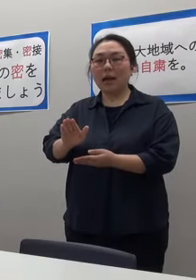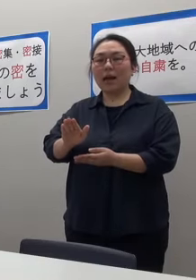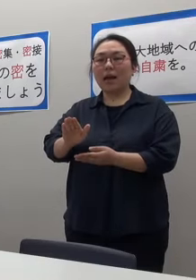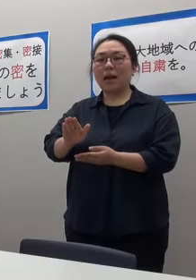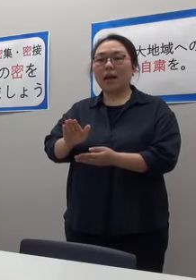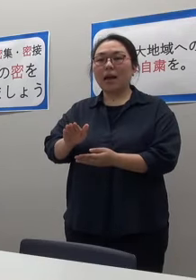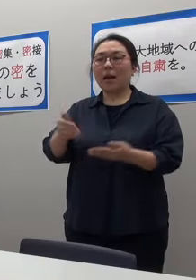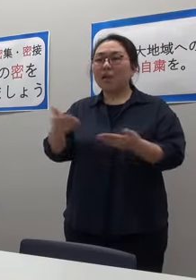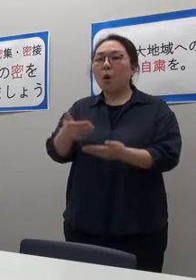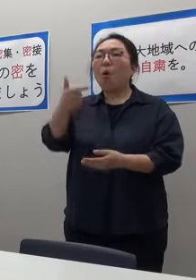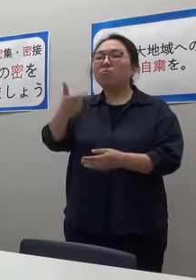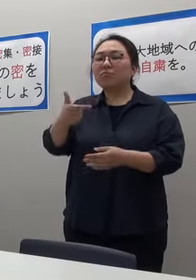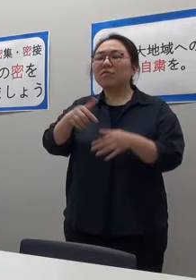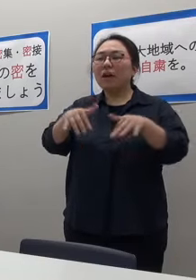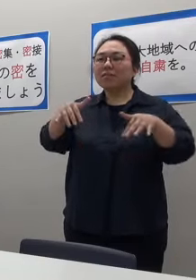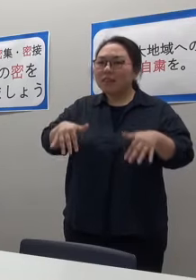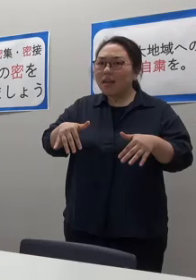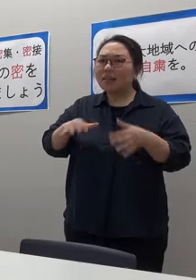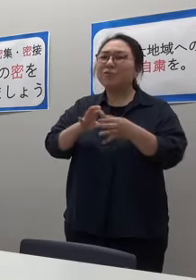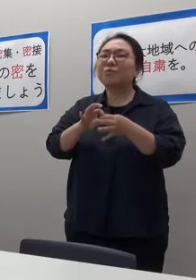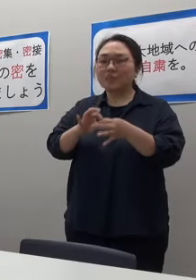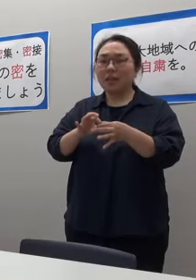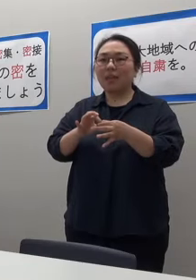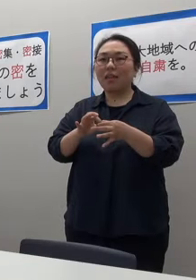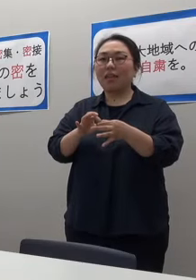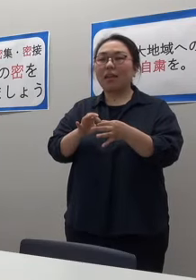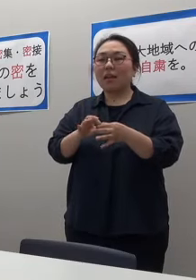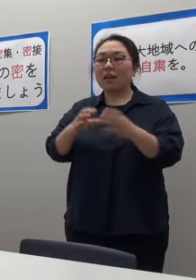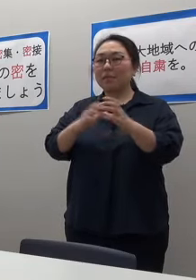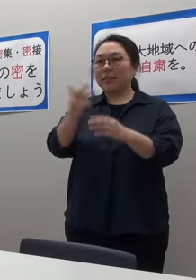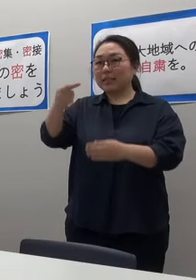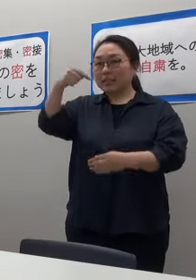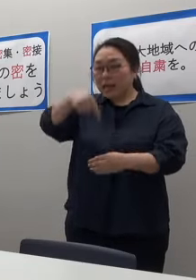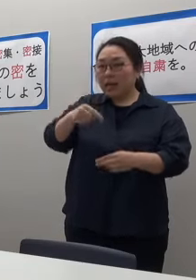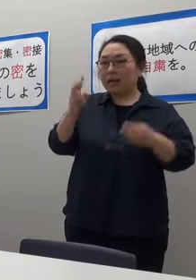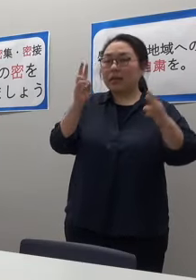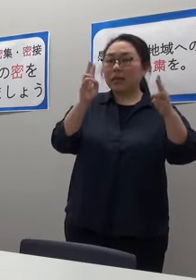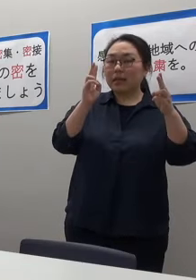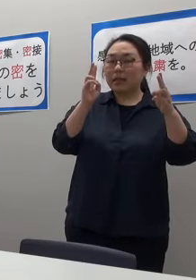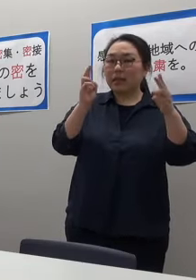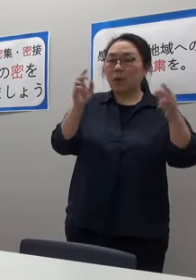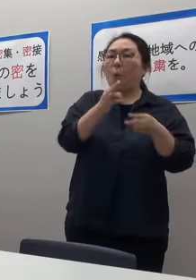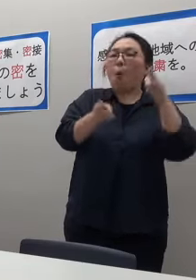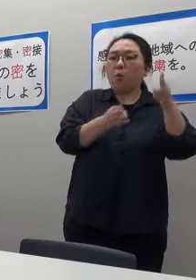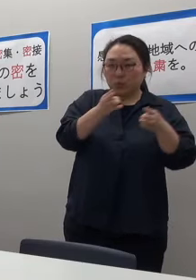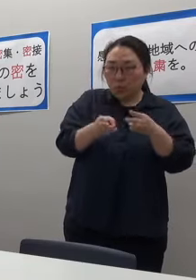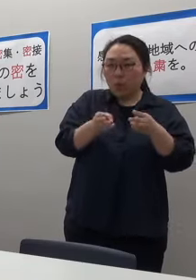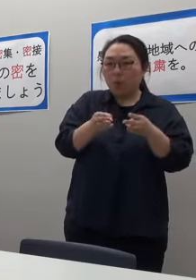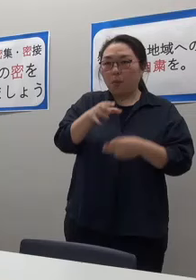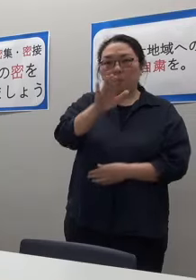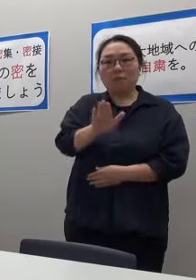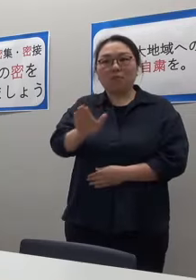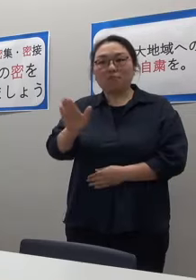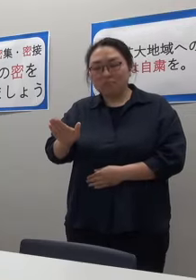制の件なんですけども、まあ市内にも何点か、まあ、工場が進出してあると思うんですけども、例えばチーム分